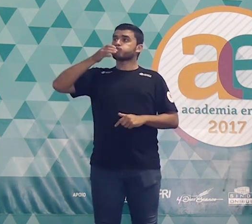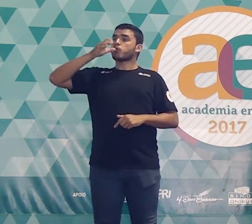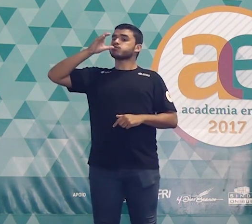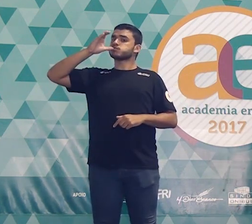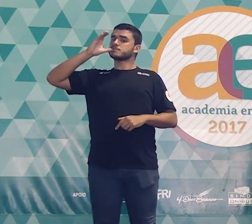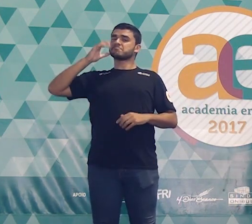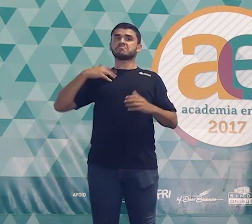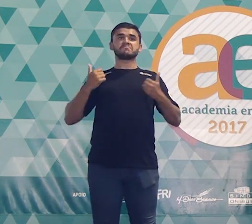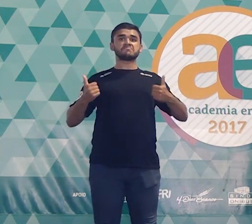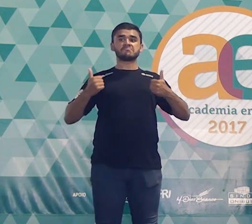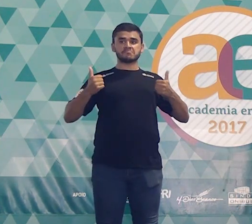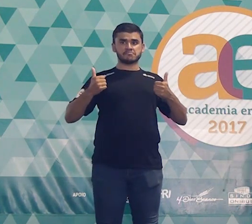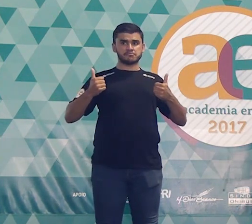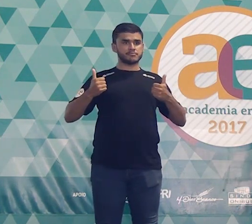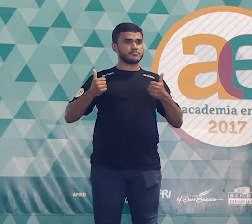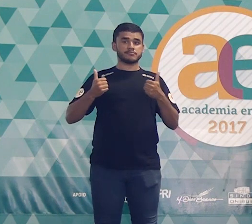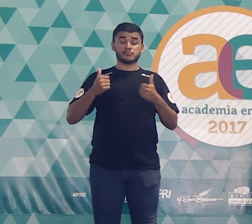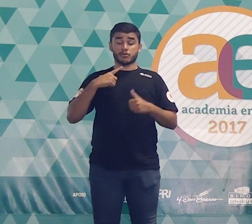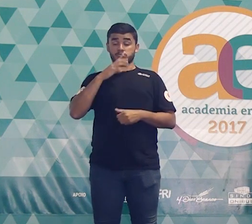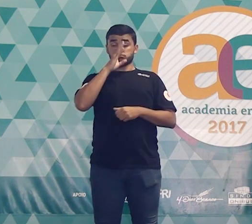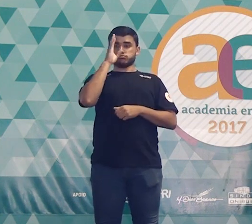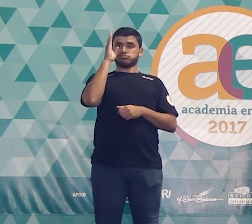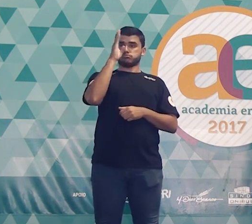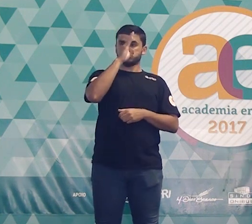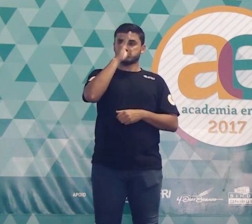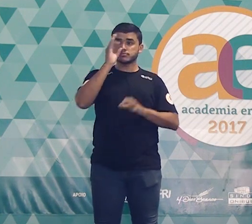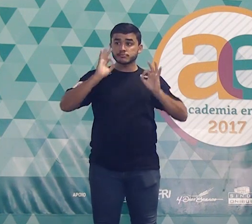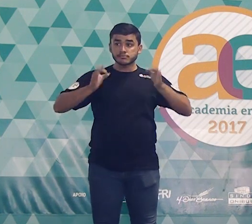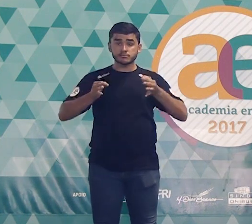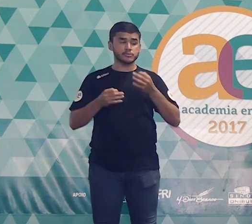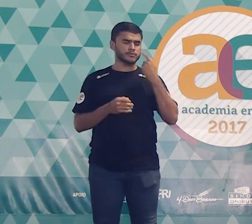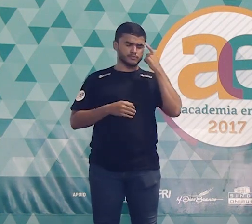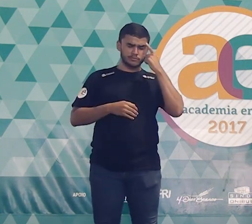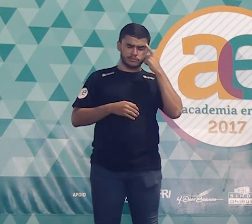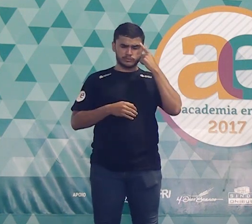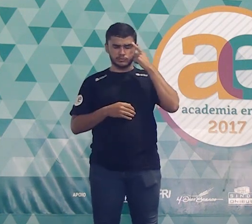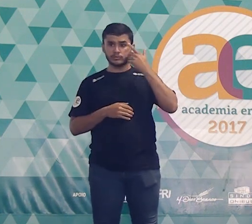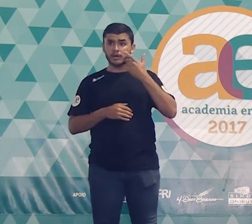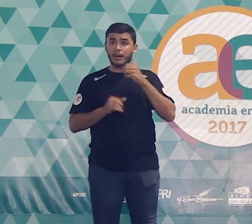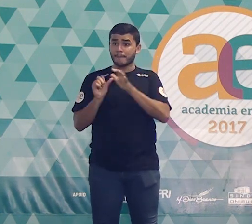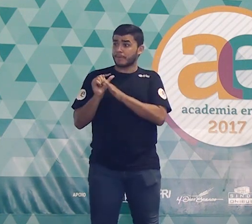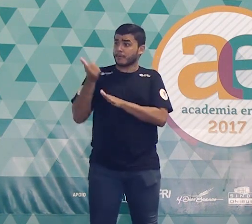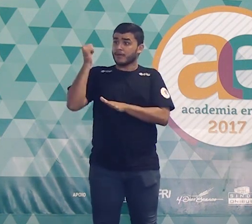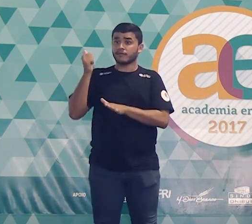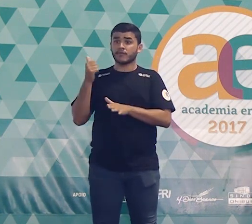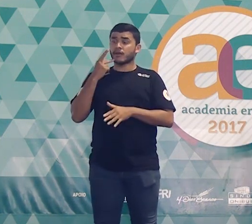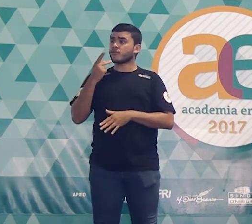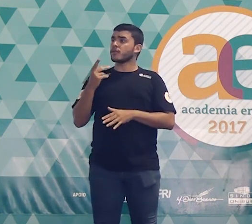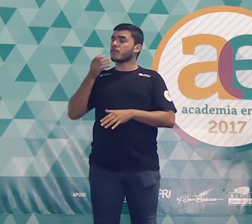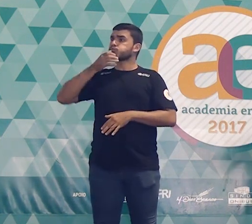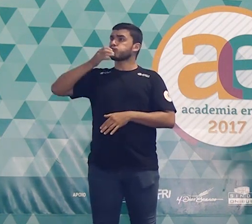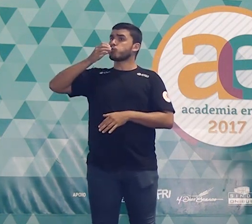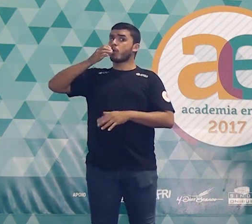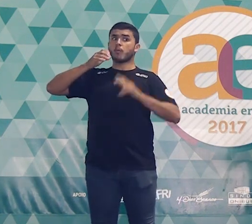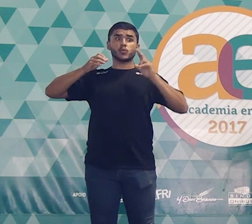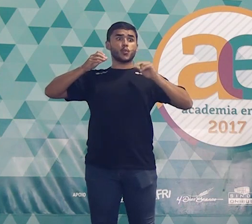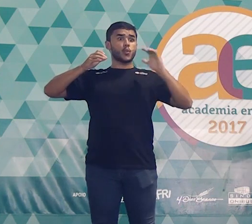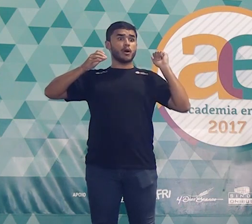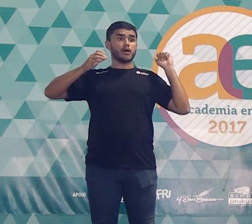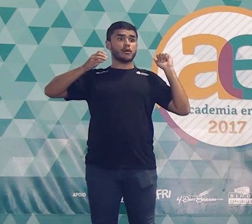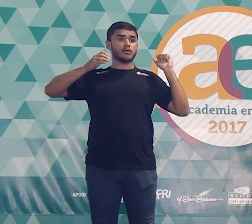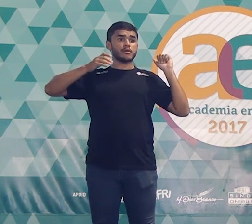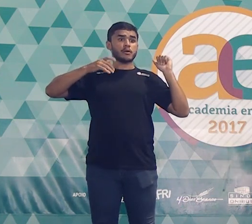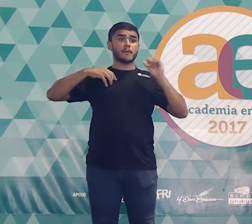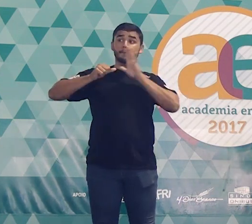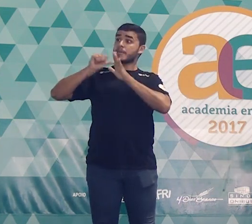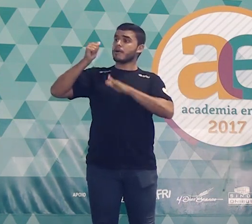beber essa cerveja? Eu vou estar meio embriagado, não vou estar? Eu vou estar tonto e tal, a primeira vez que eu bebi, eu nunca bebi na vida, então eu não